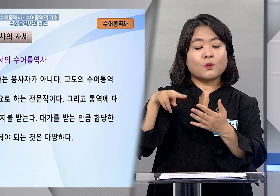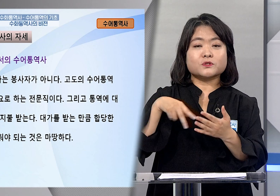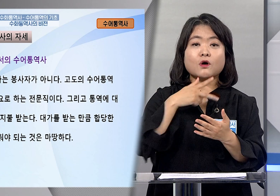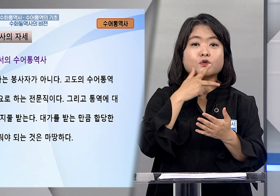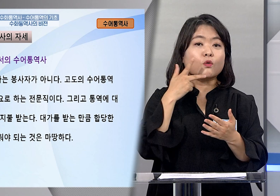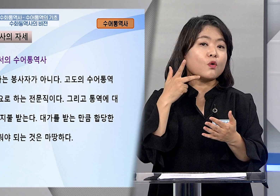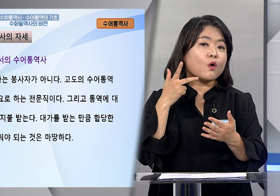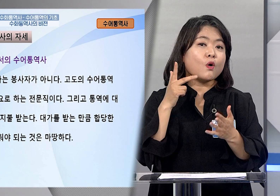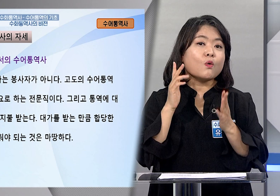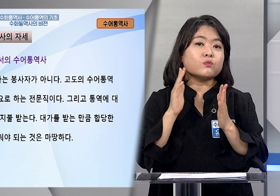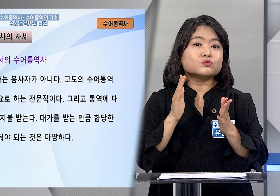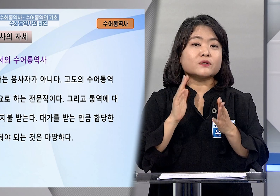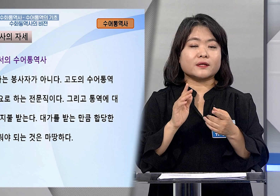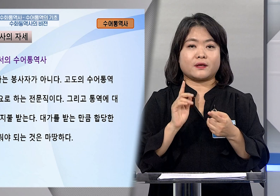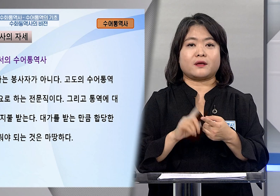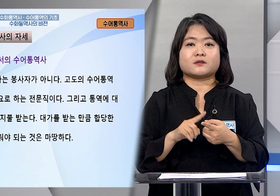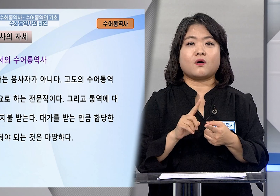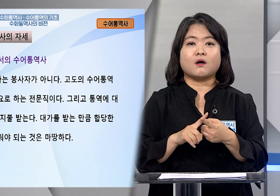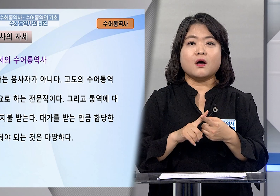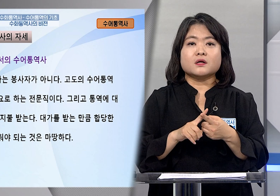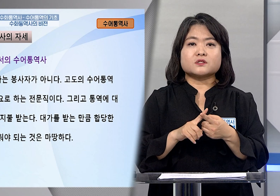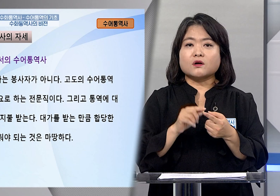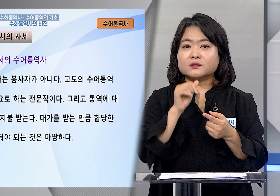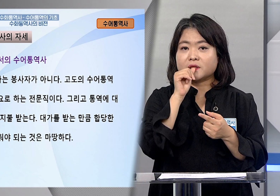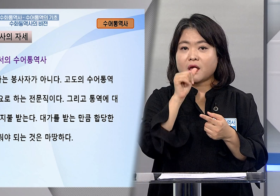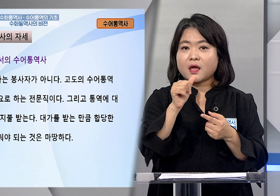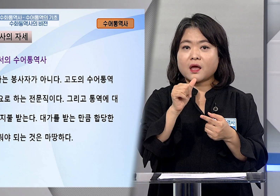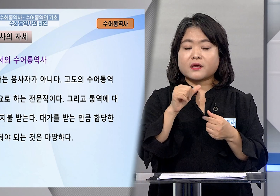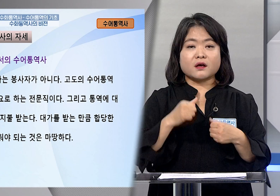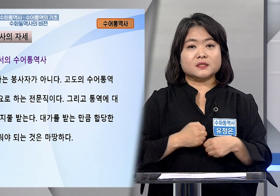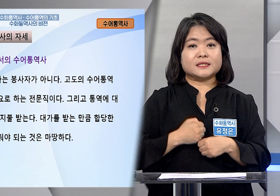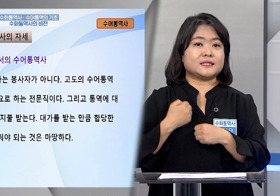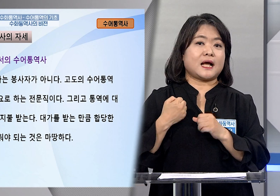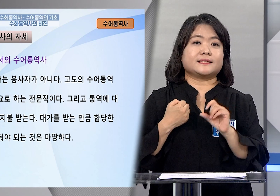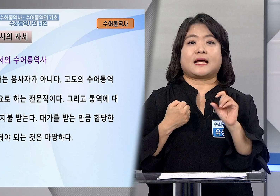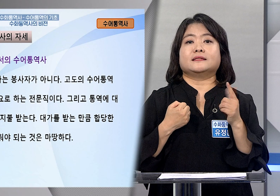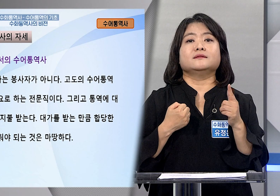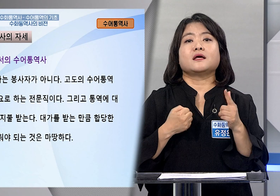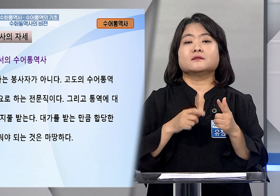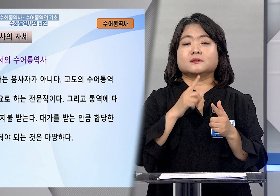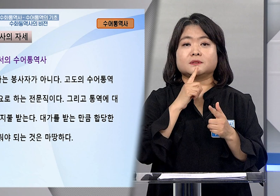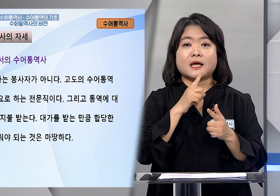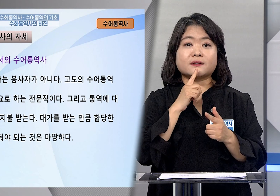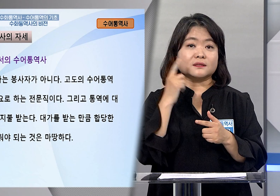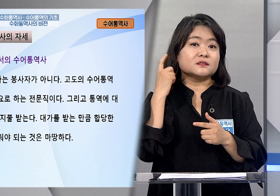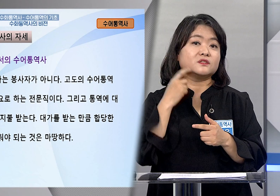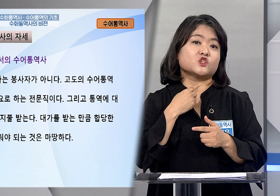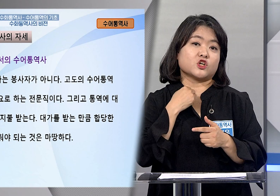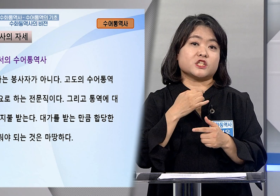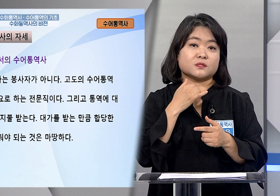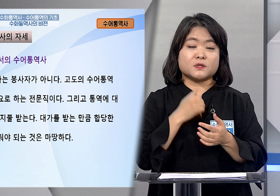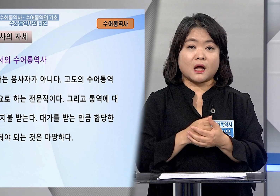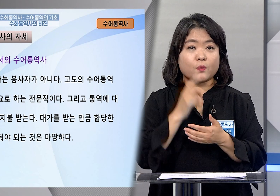훑어보면서 영어 공부에 대해서 절대 게을리하지 않는다는 이야기를 들은 적이 있습니다.